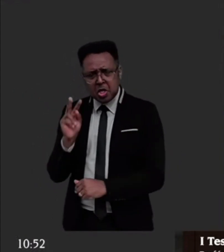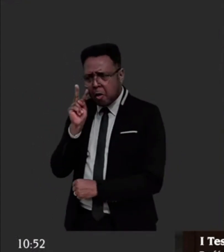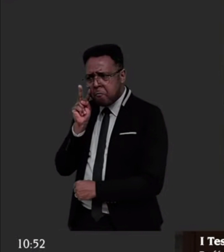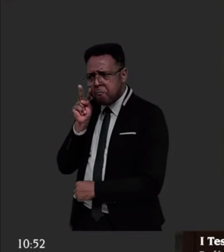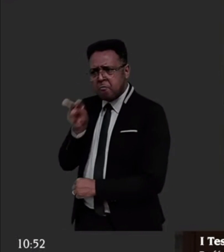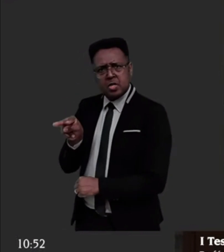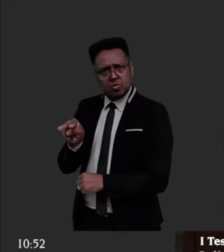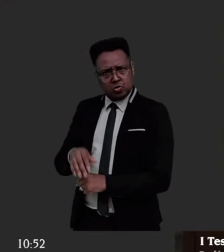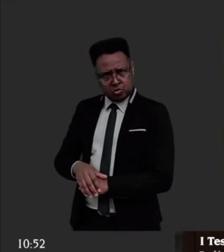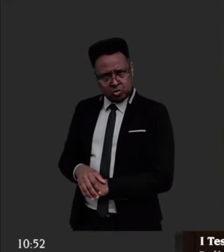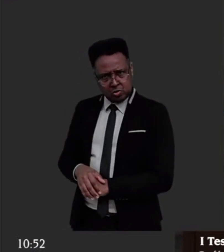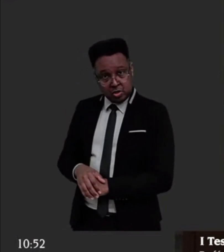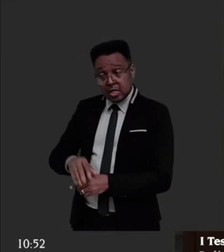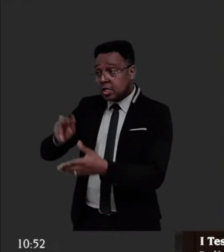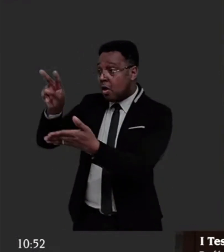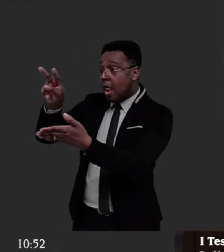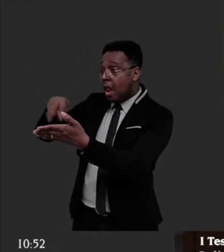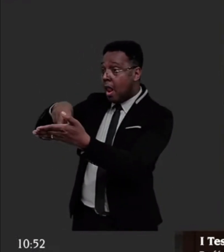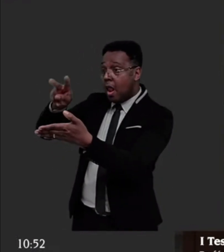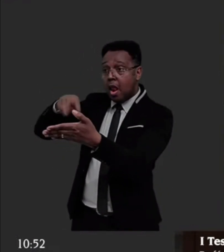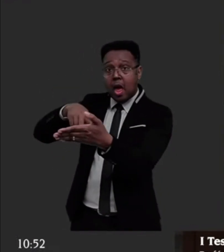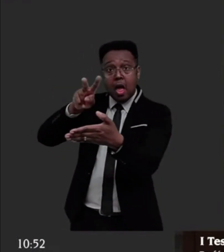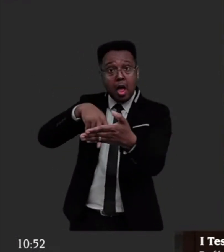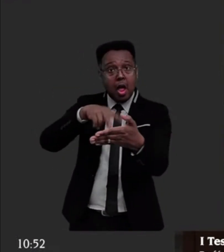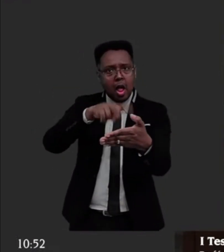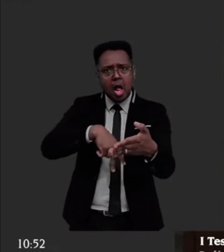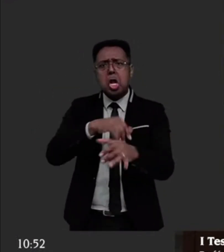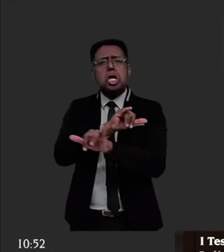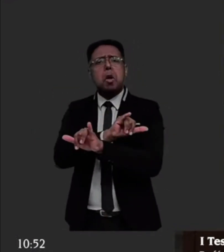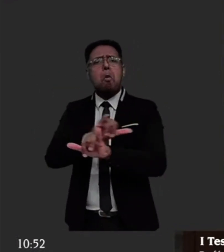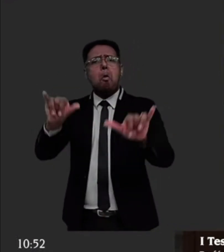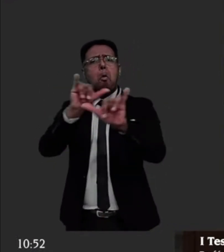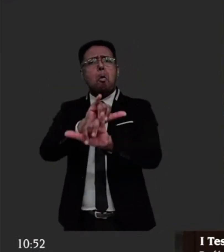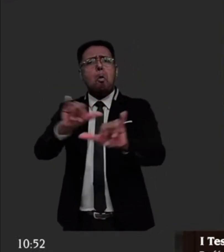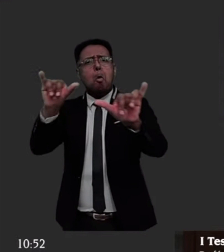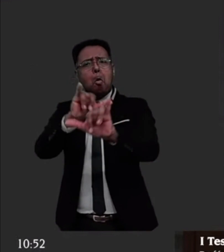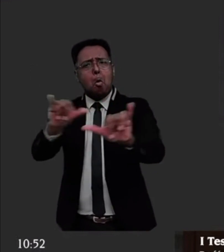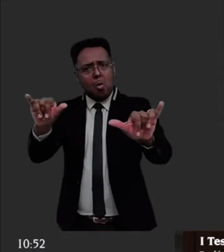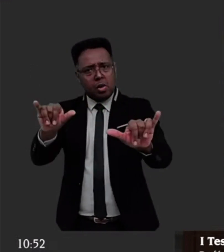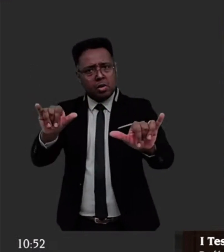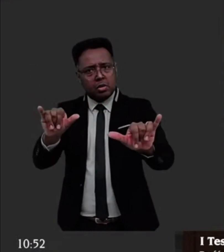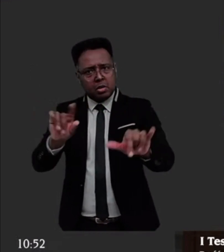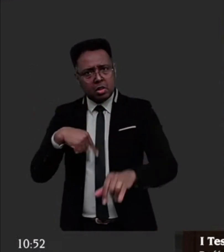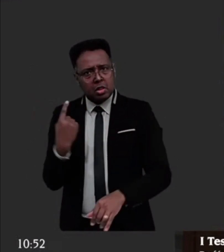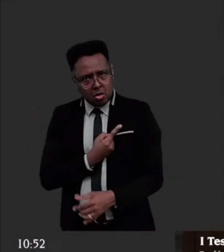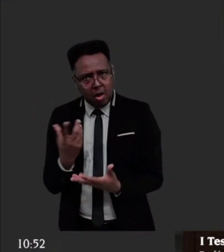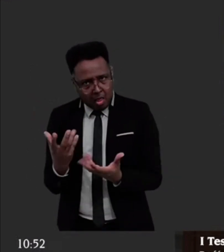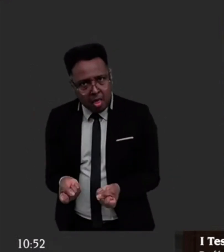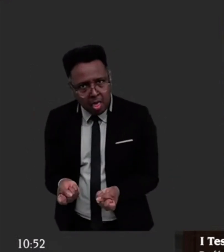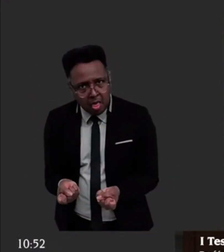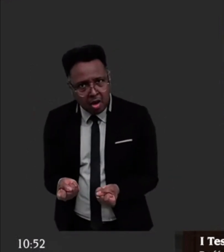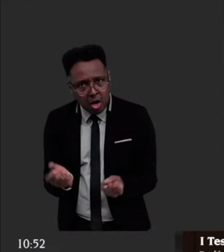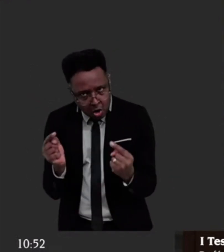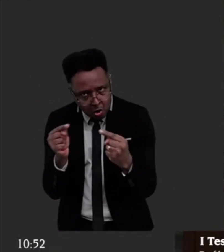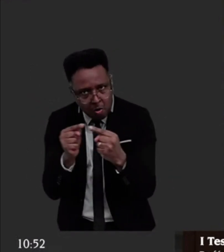Será que tudo que nós lemos por aí escrito, que propagam, que anunciam, serve para nós? Porque